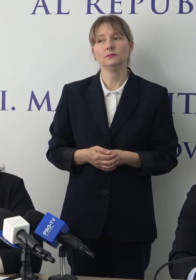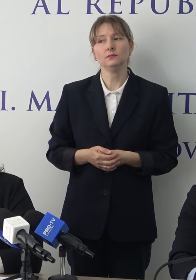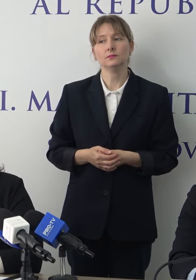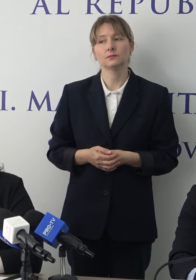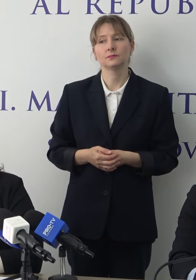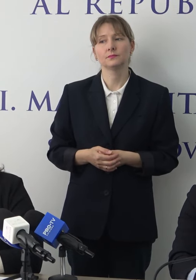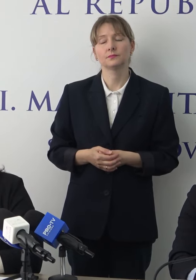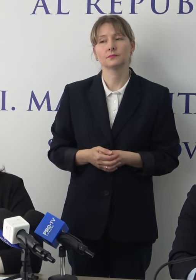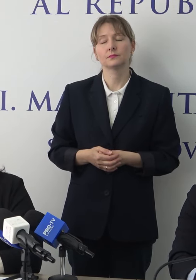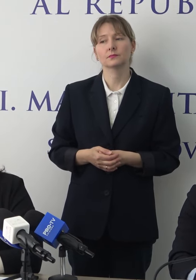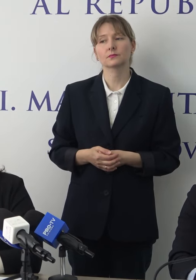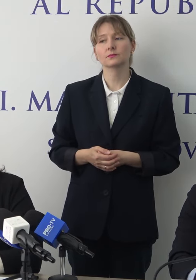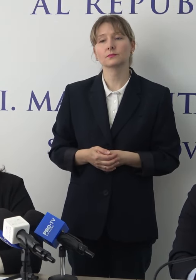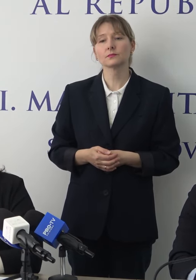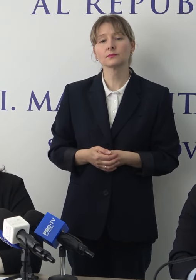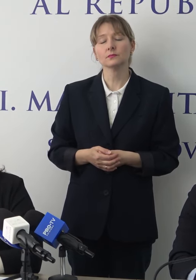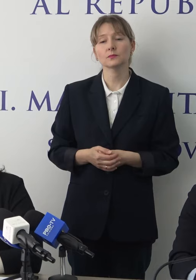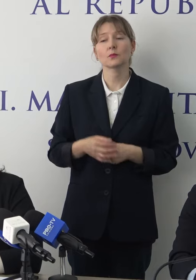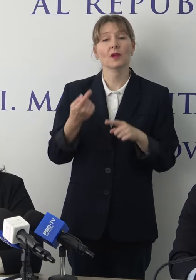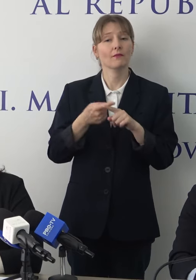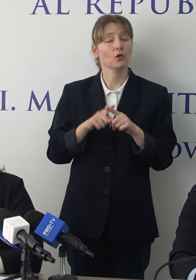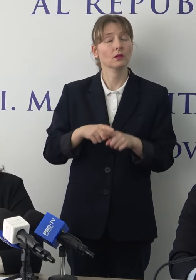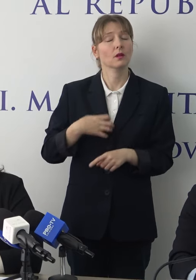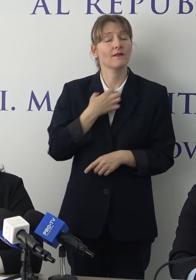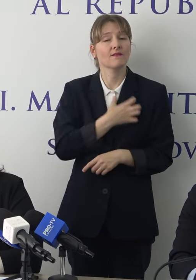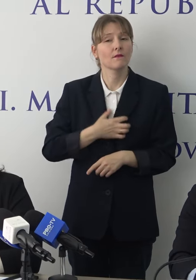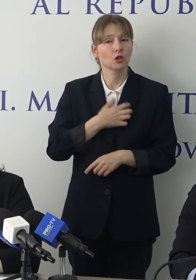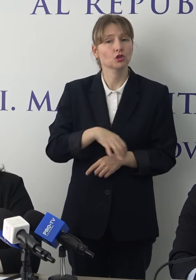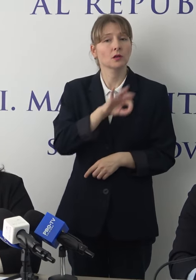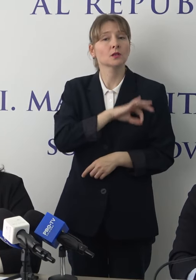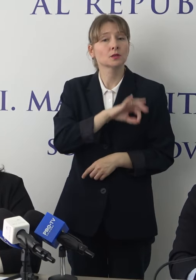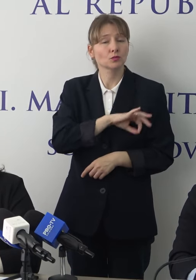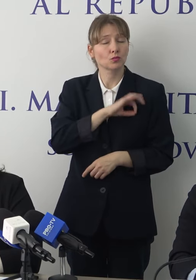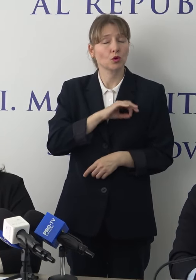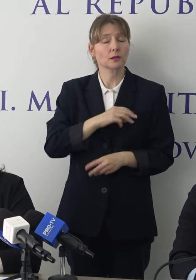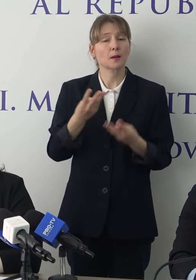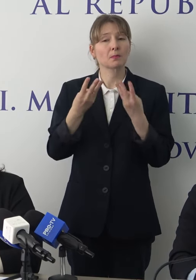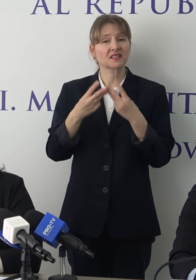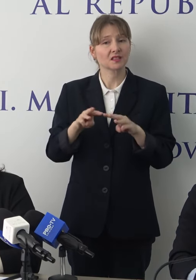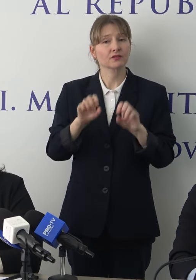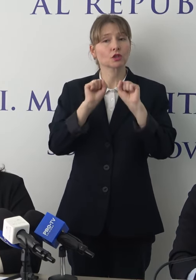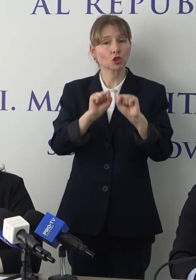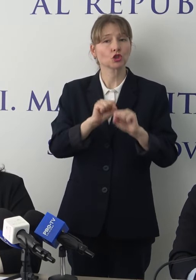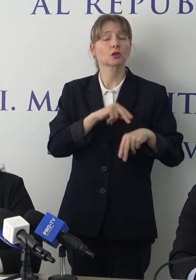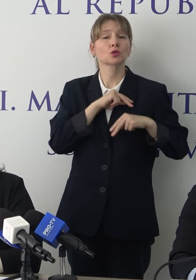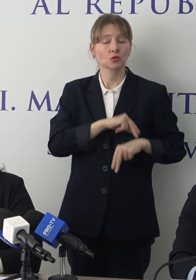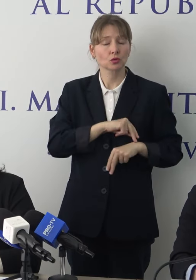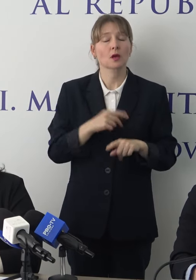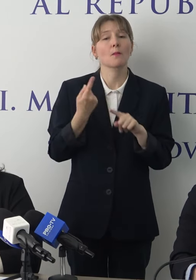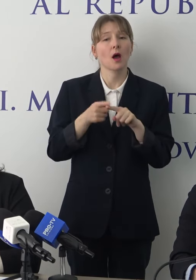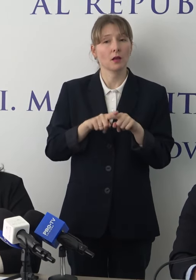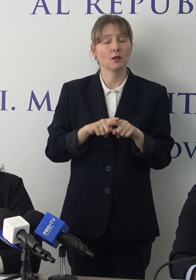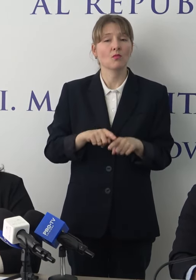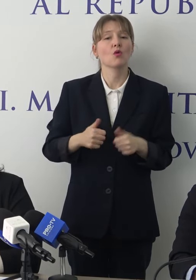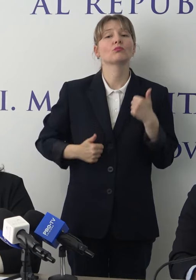in support of this agenda. Aceasta este o prioritate a Ministerului Muncii și Protecției Sociale, iar UNICEF este mândru